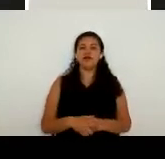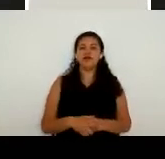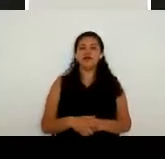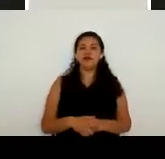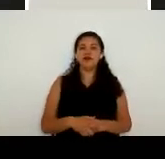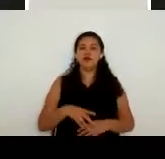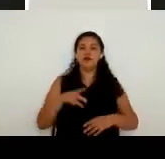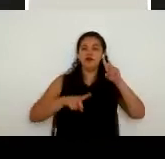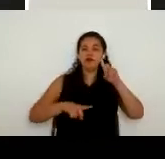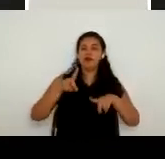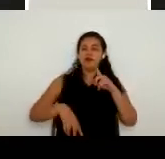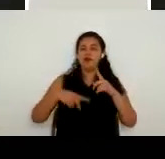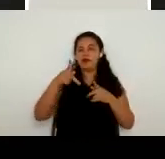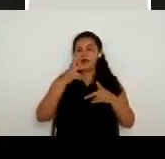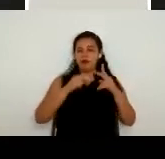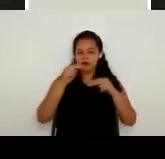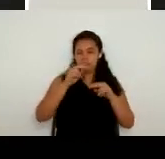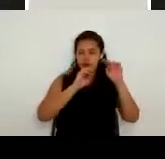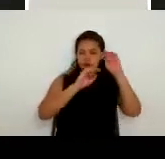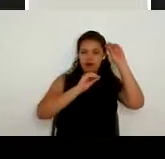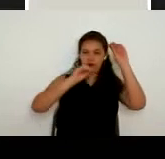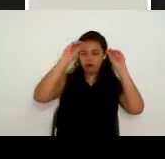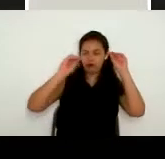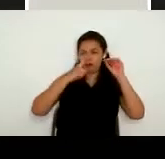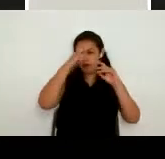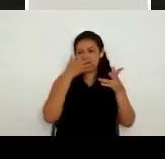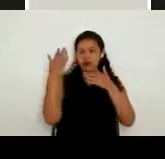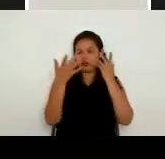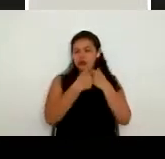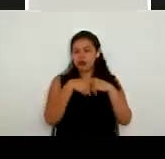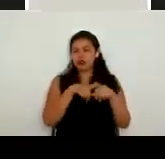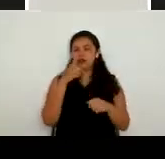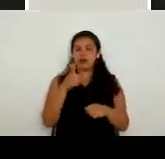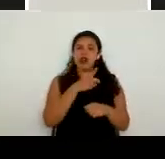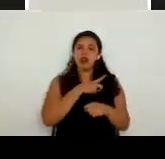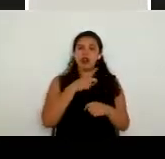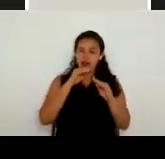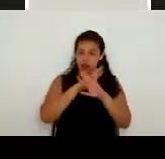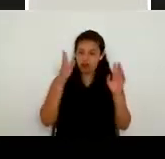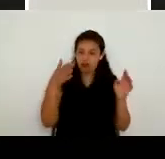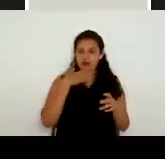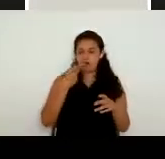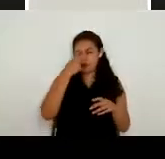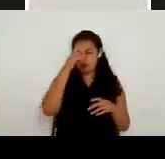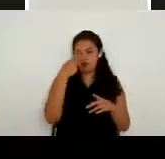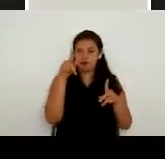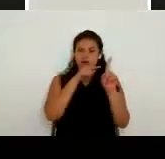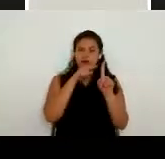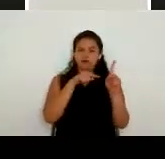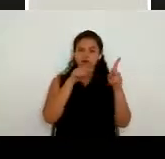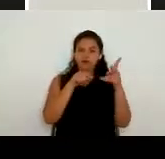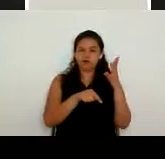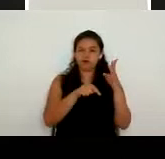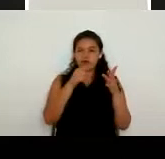socio común puesto es muy importante tener claridad acerca de cuál es el propósito con el cual hacemos el